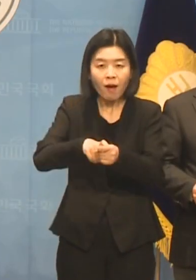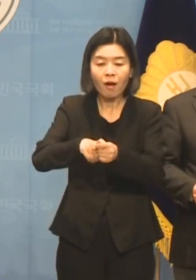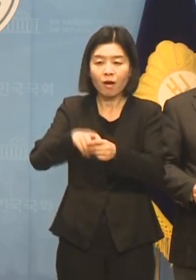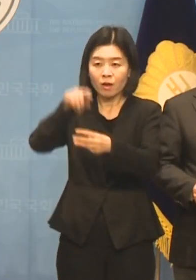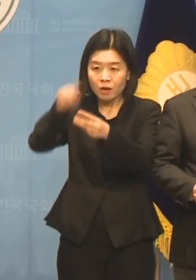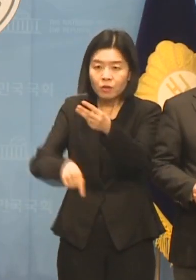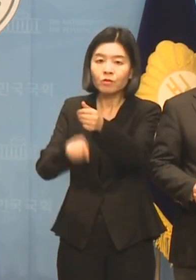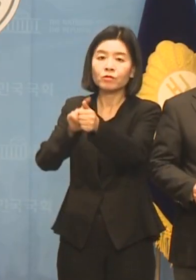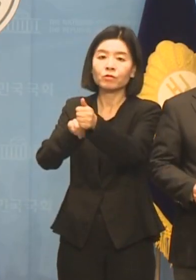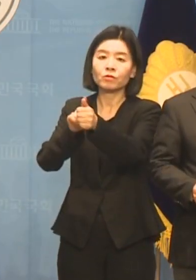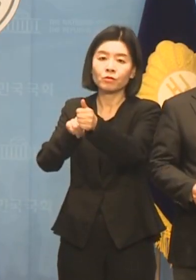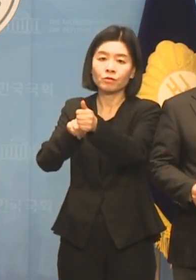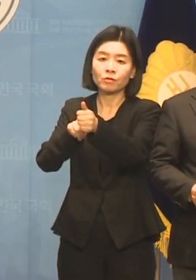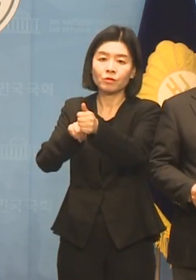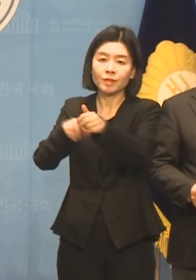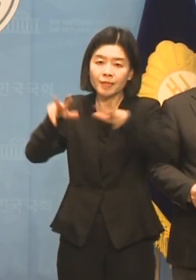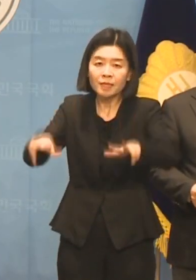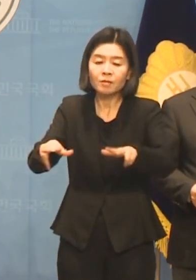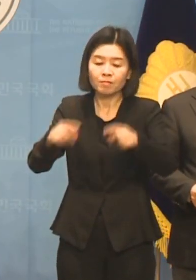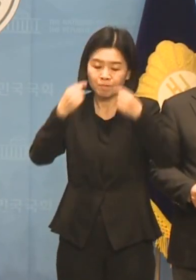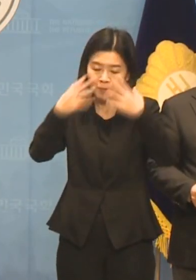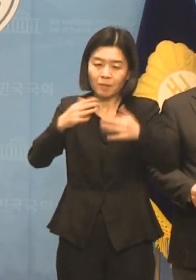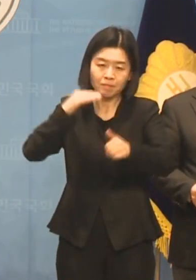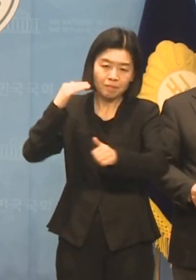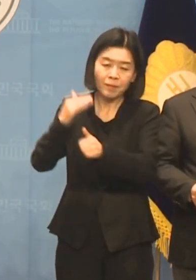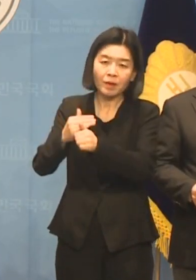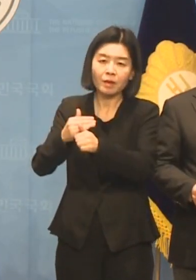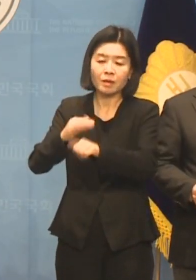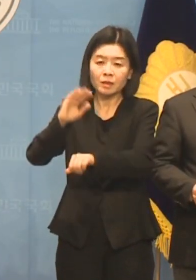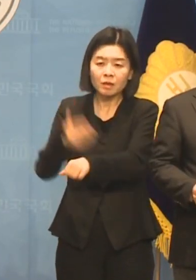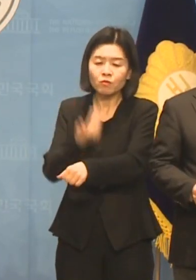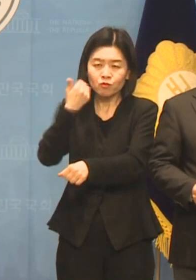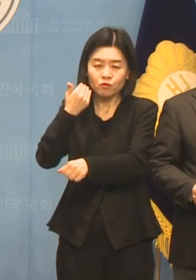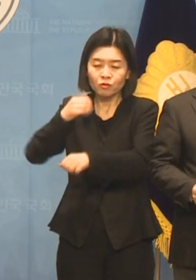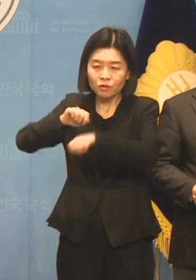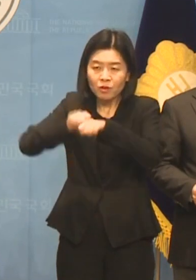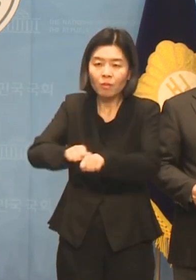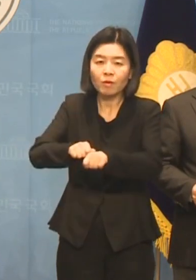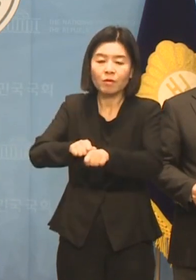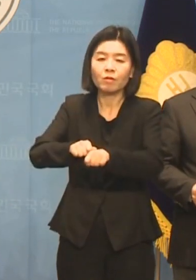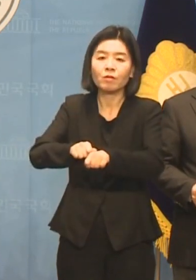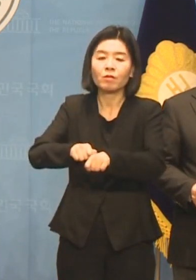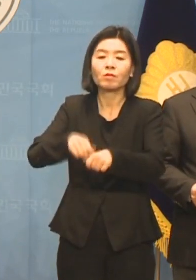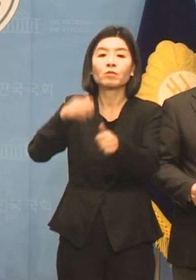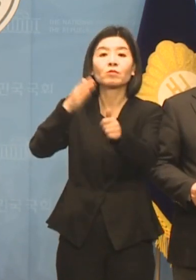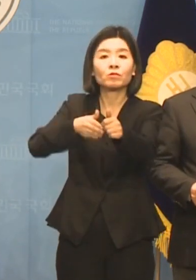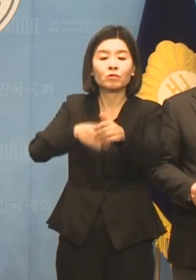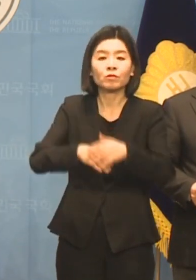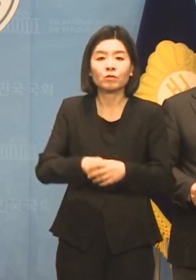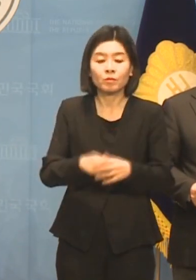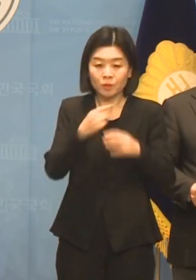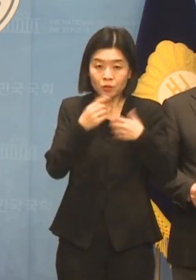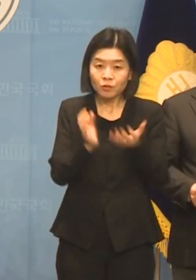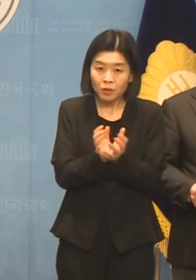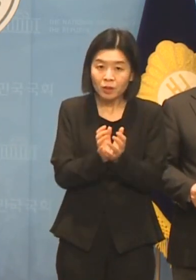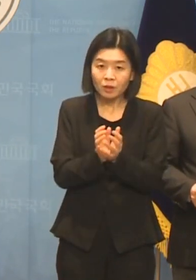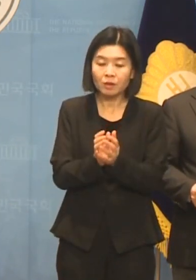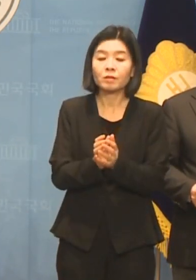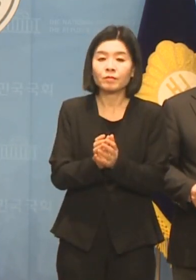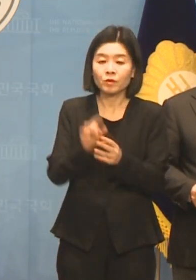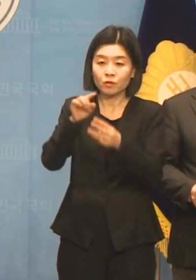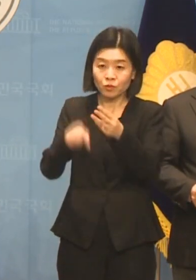윤석열의 조속한 파면과 책임자 처벌을 강력히 촉구합니다. 더불어민주당